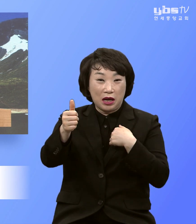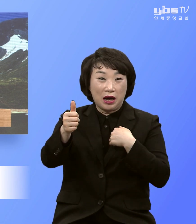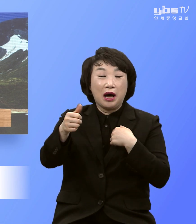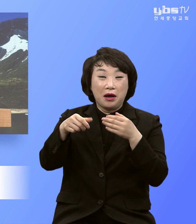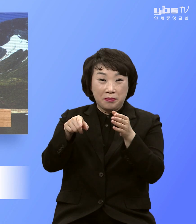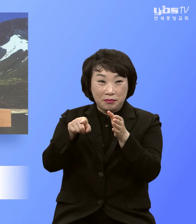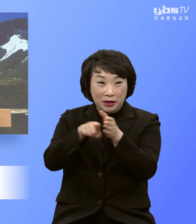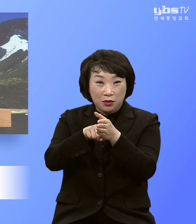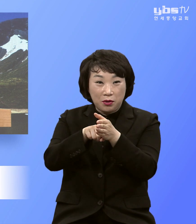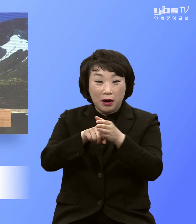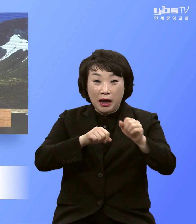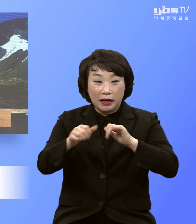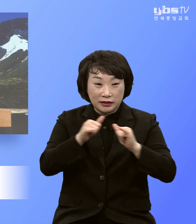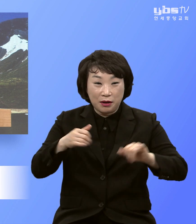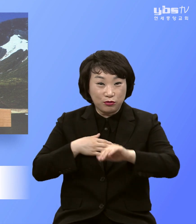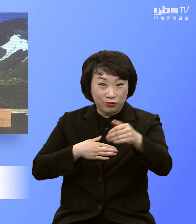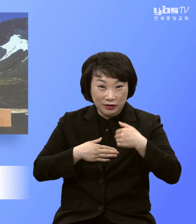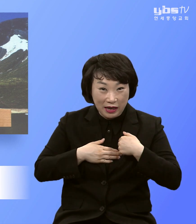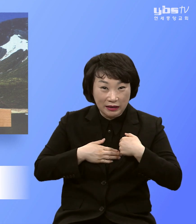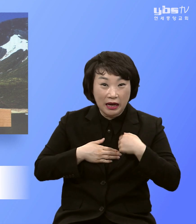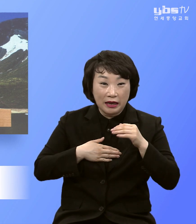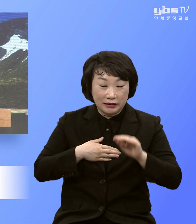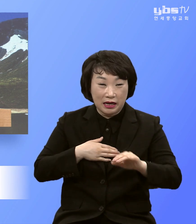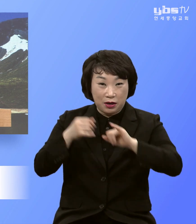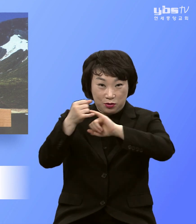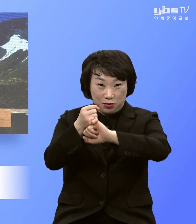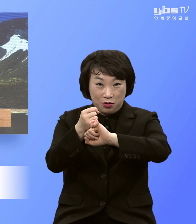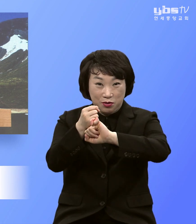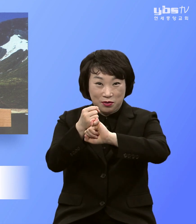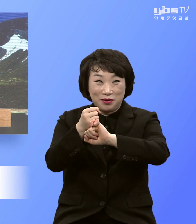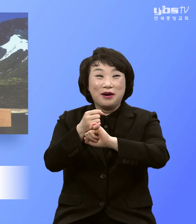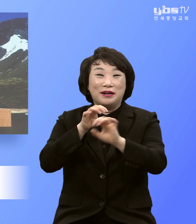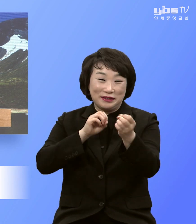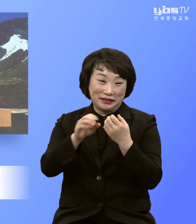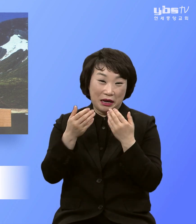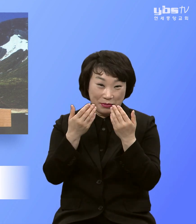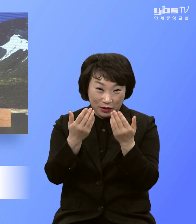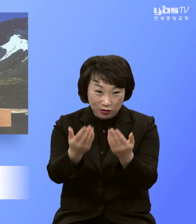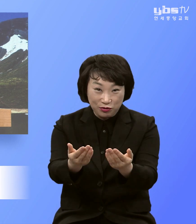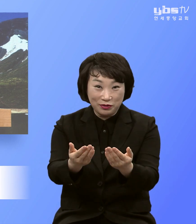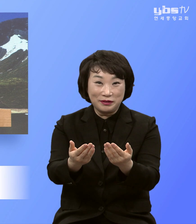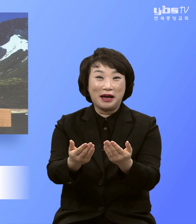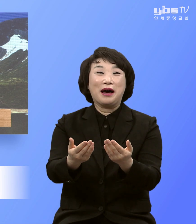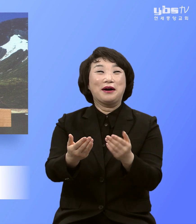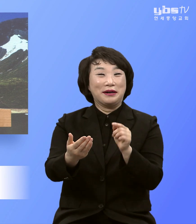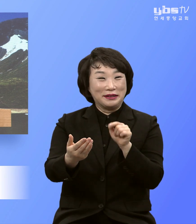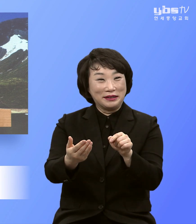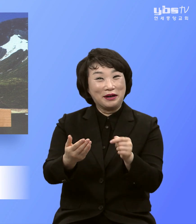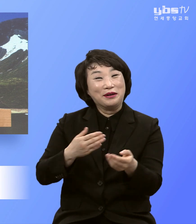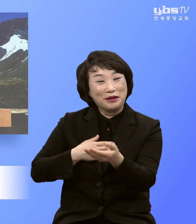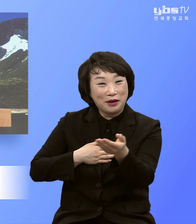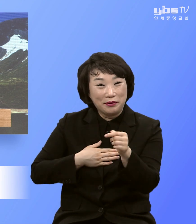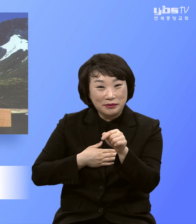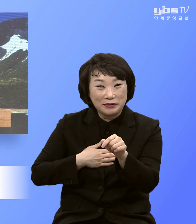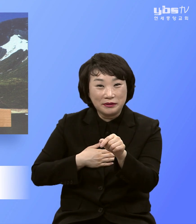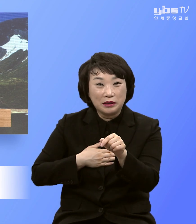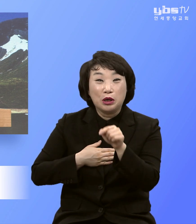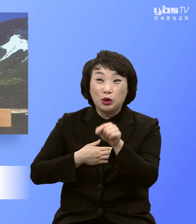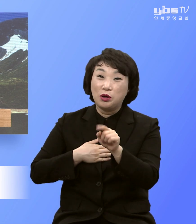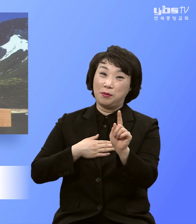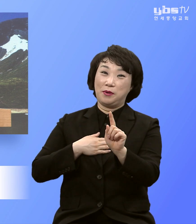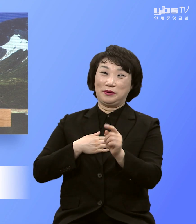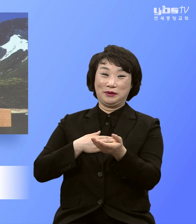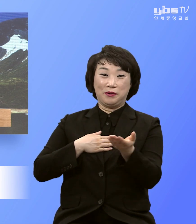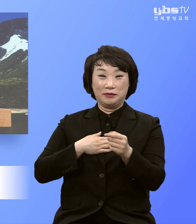믿고 행하는 자들에게 반드시 약속을 이행한다는 사실을,